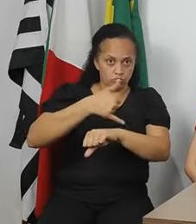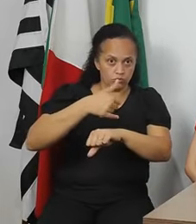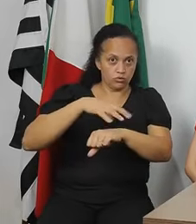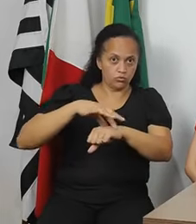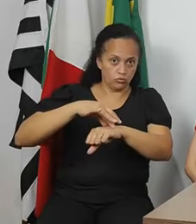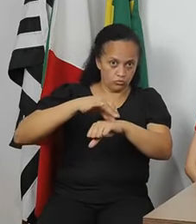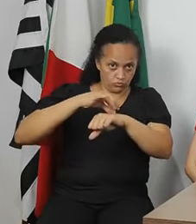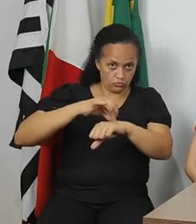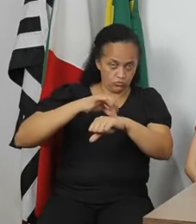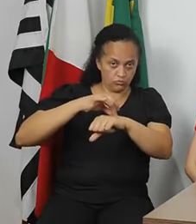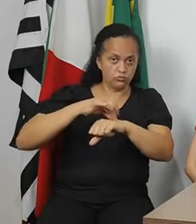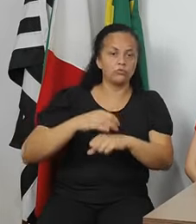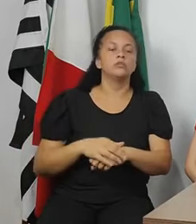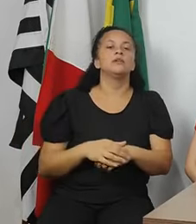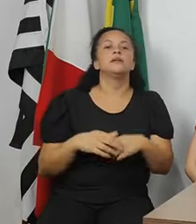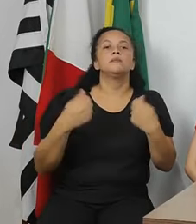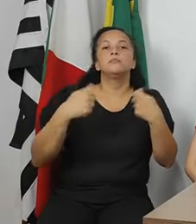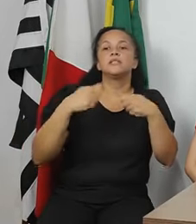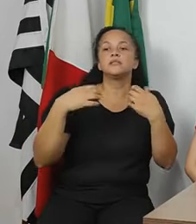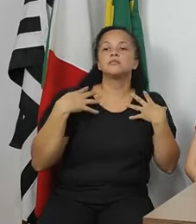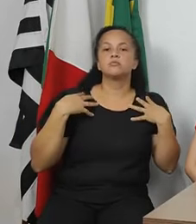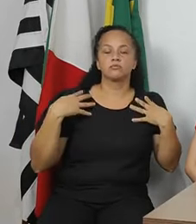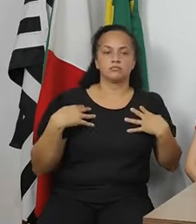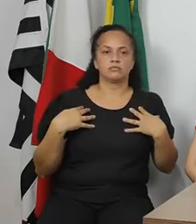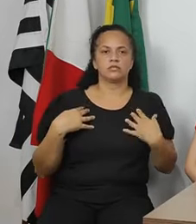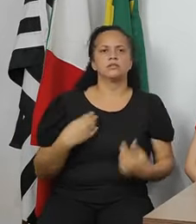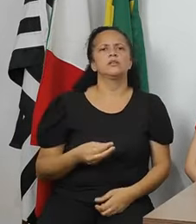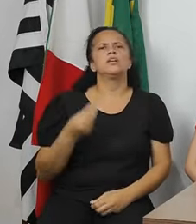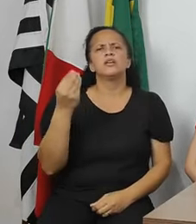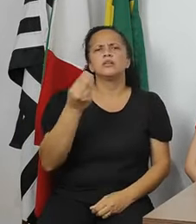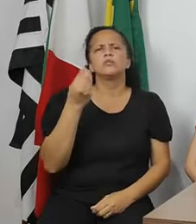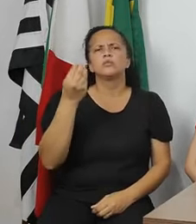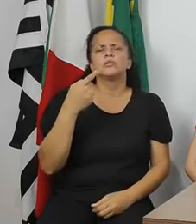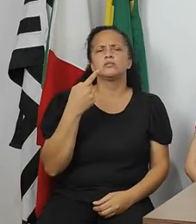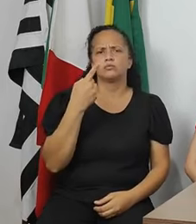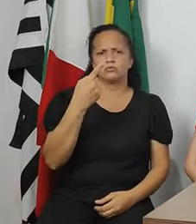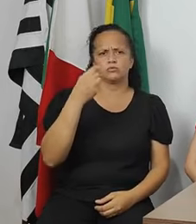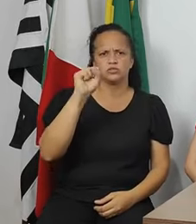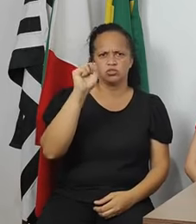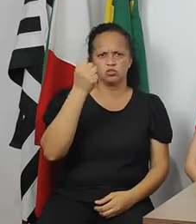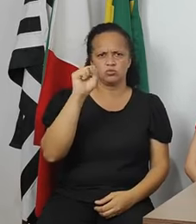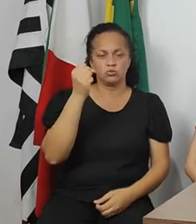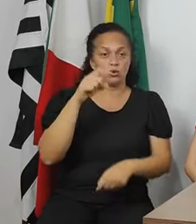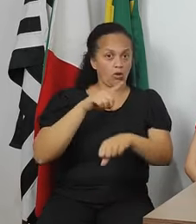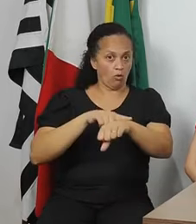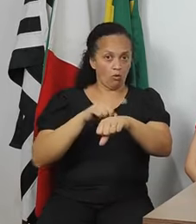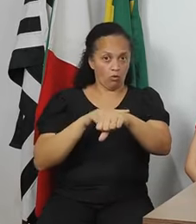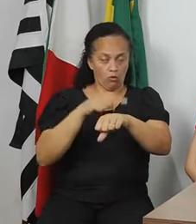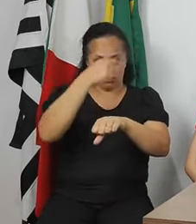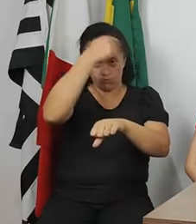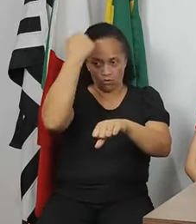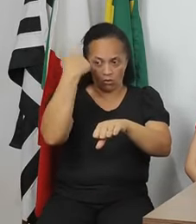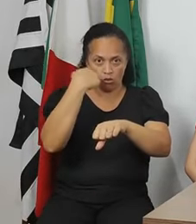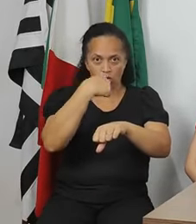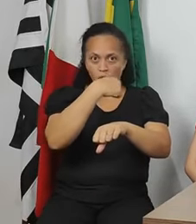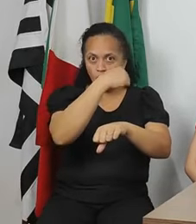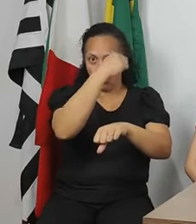partir de 18 horas de jejum, o nosso corpo começa a queimar a gordura